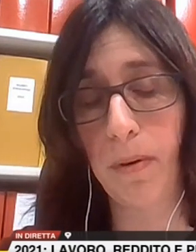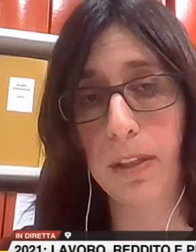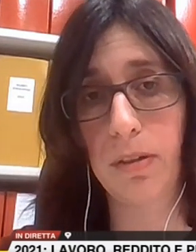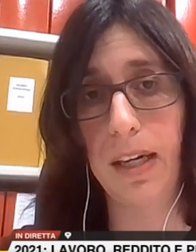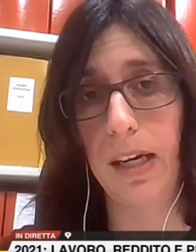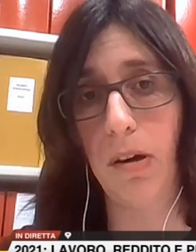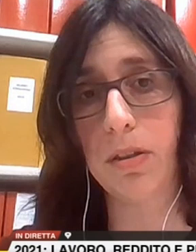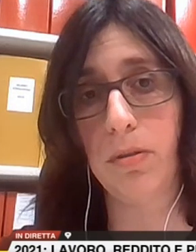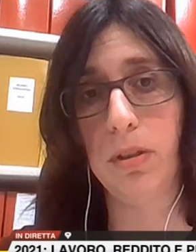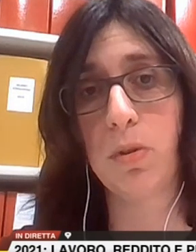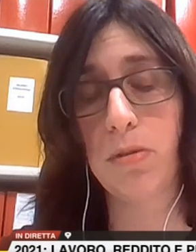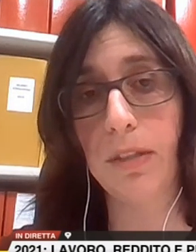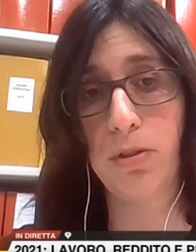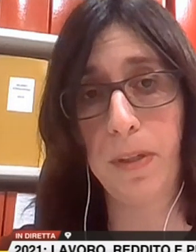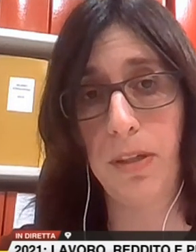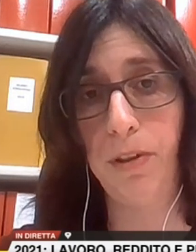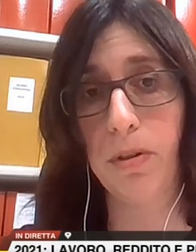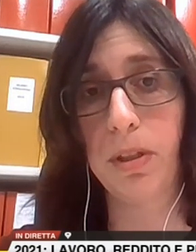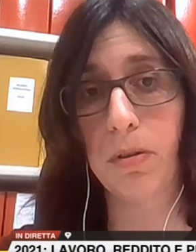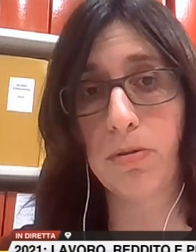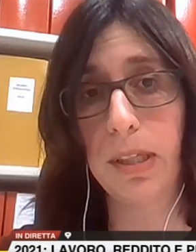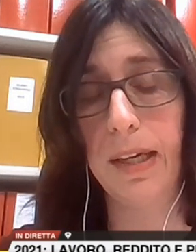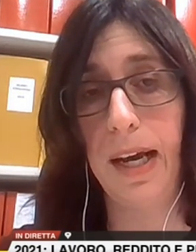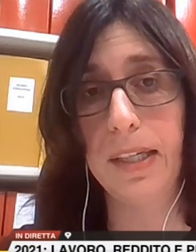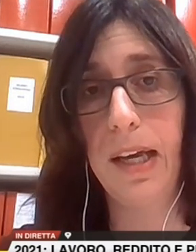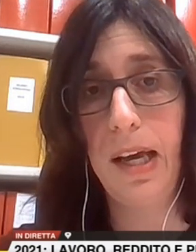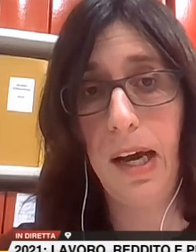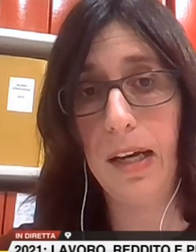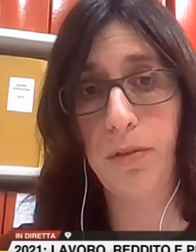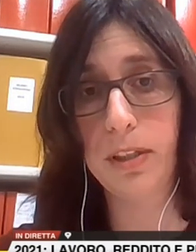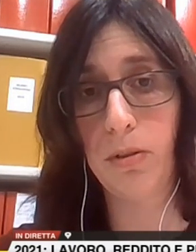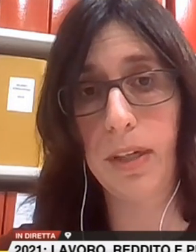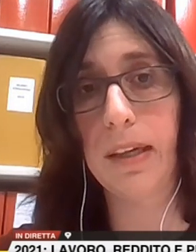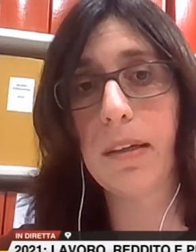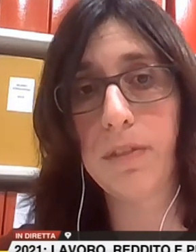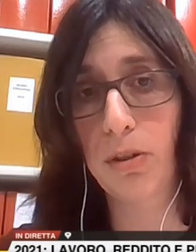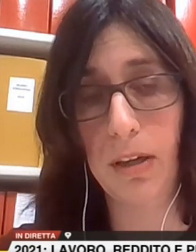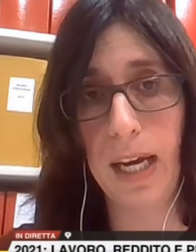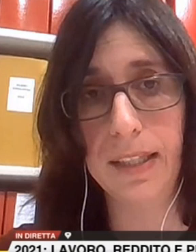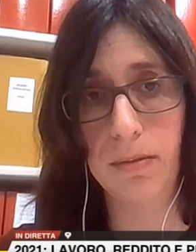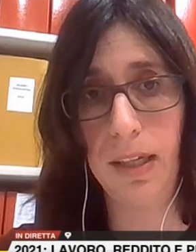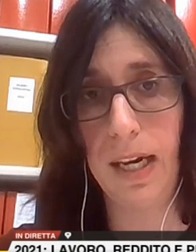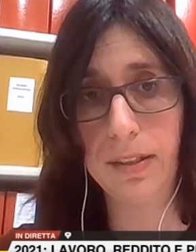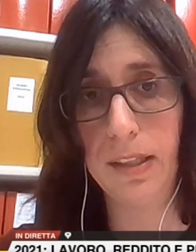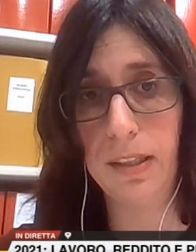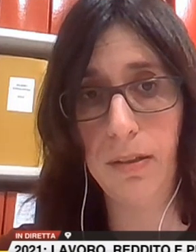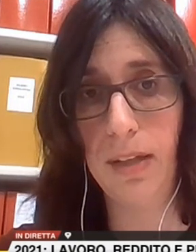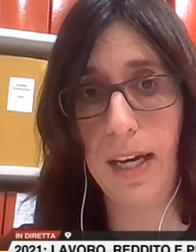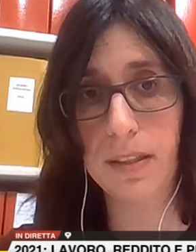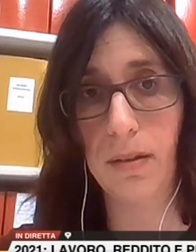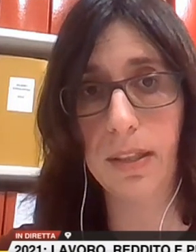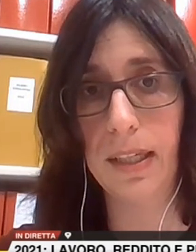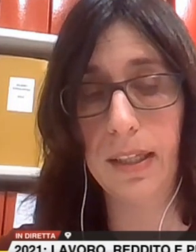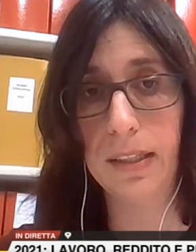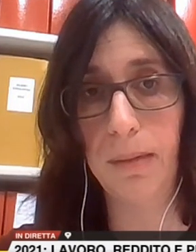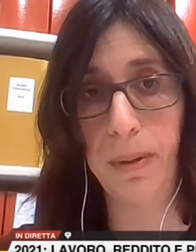si prova a trovare l'accordo. In questo caso specifico io consiglierei al lavoratore, visto che è Oderzo, di recarsi alla sede di